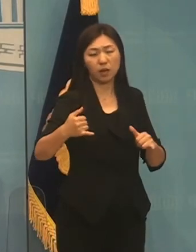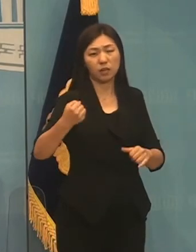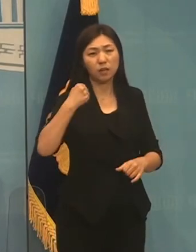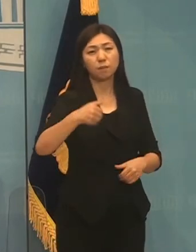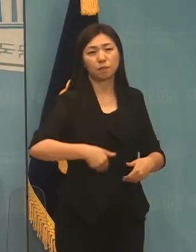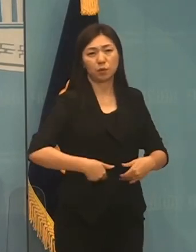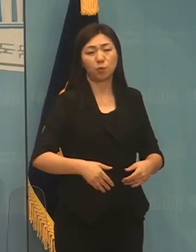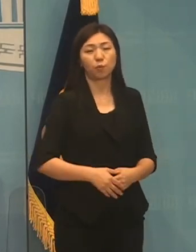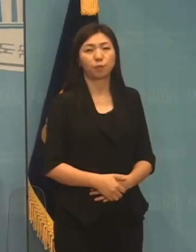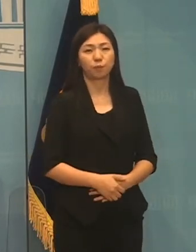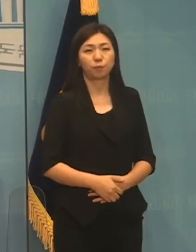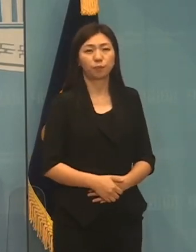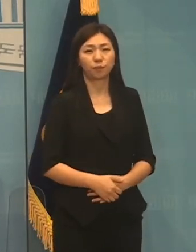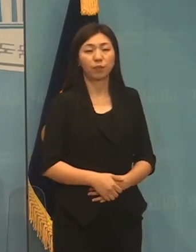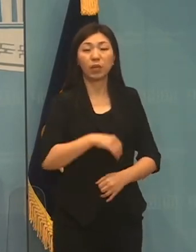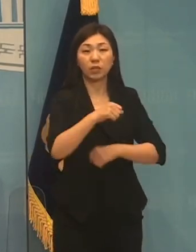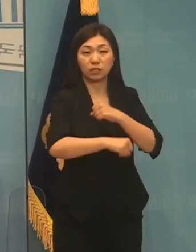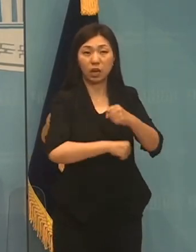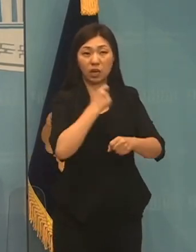우리의 정치인